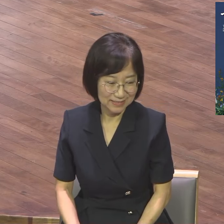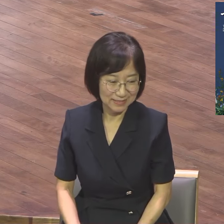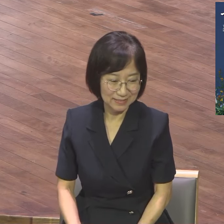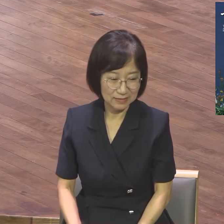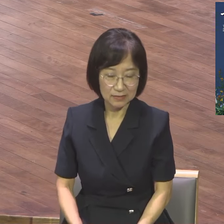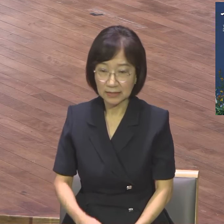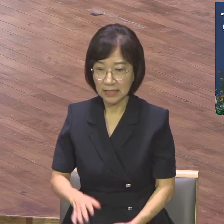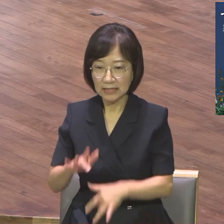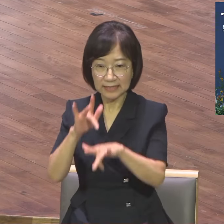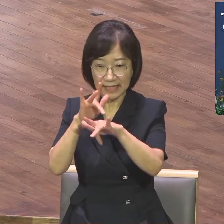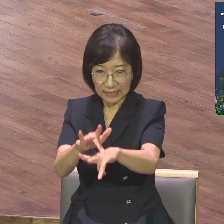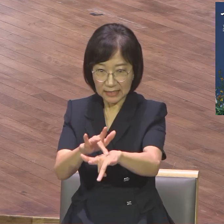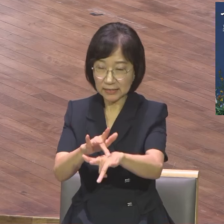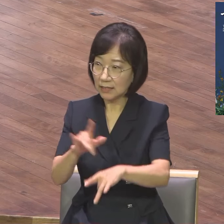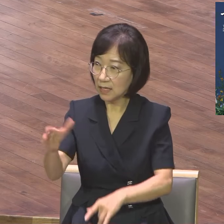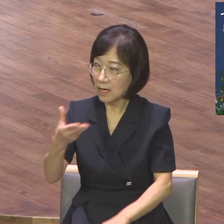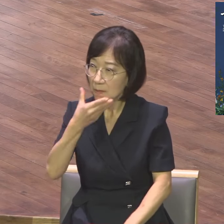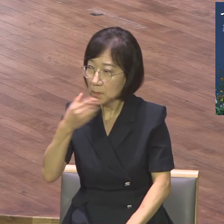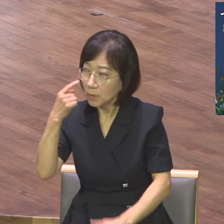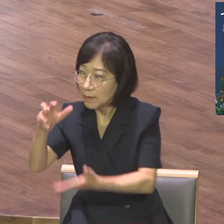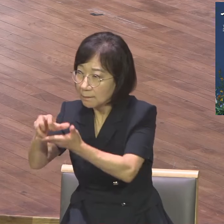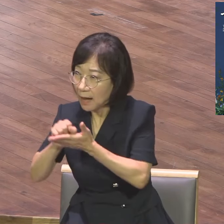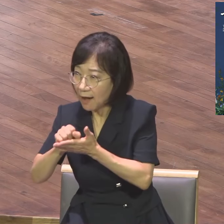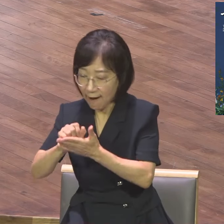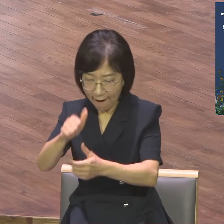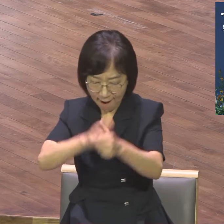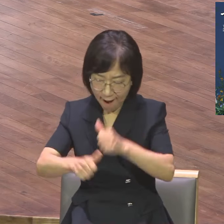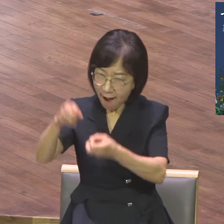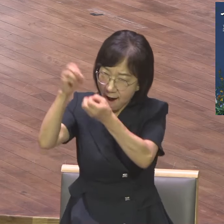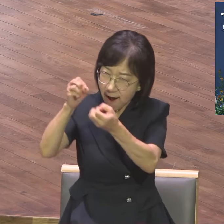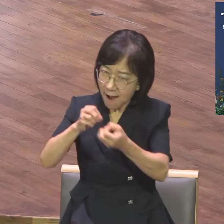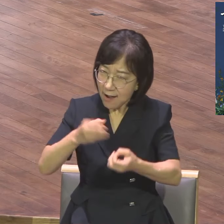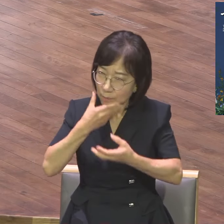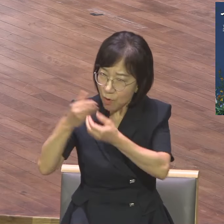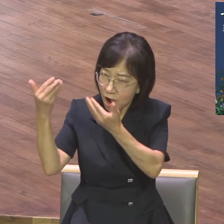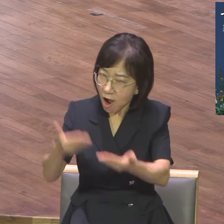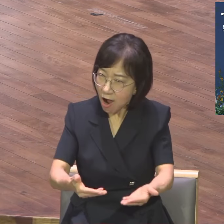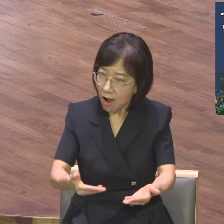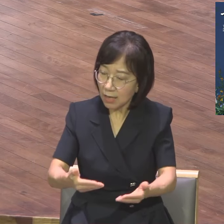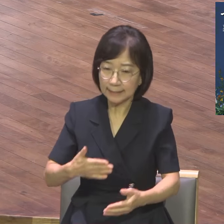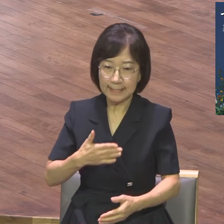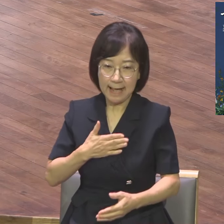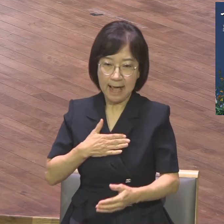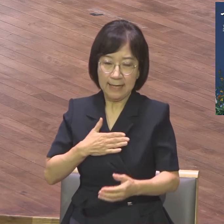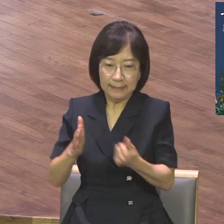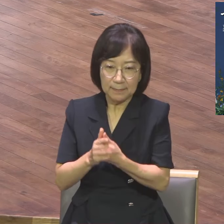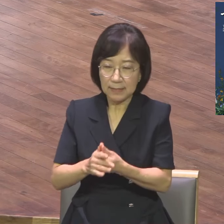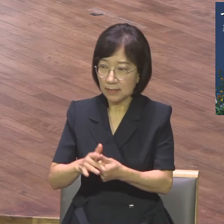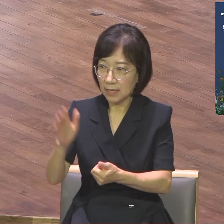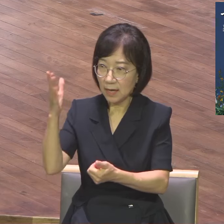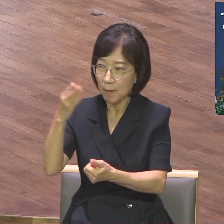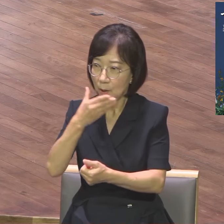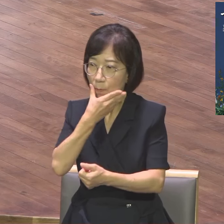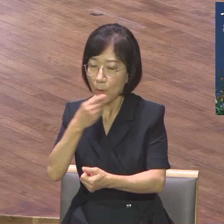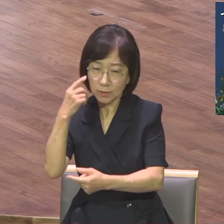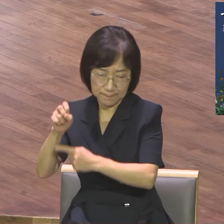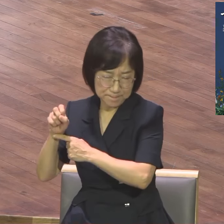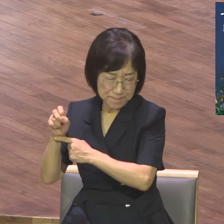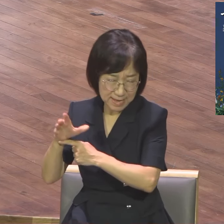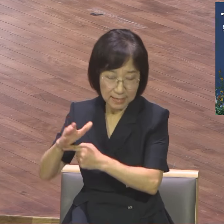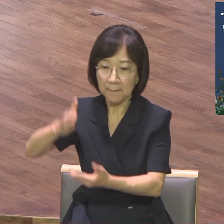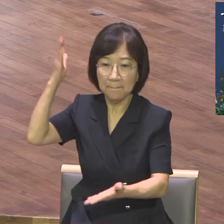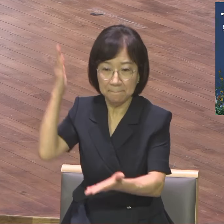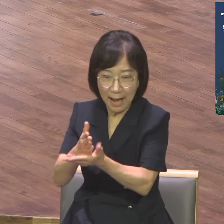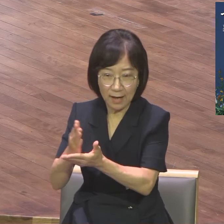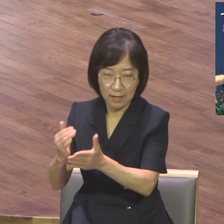사단은요, 이거 알기 때문에 집요하게 방해합니다. 이 복음 못 깨닫도록 이거 제대로 방사선 영적 방사선 쬐어버리면